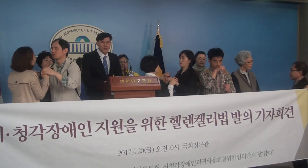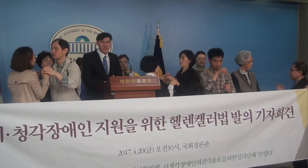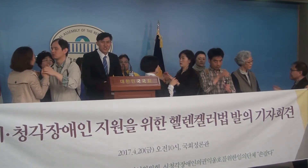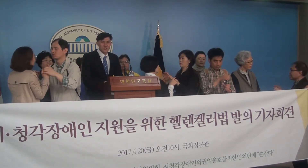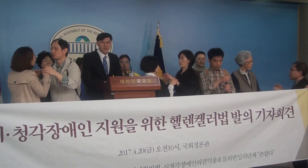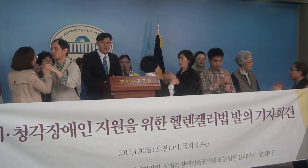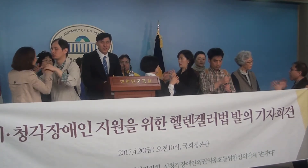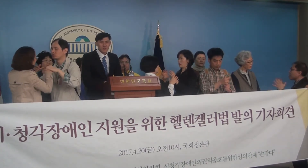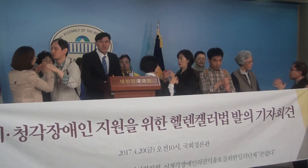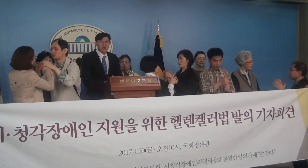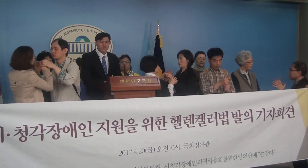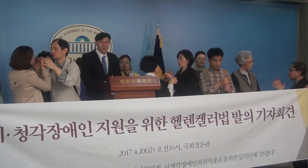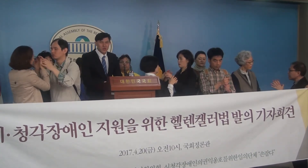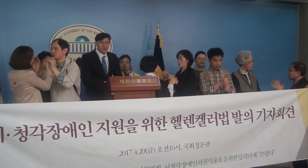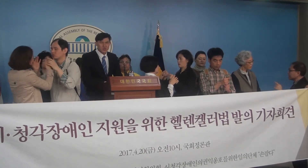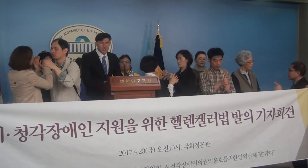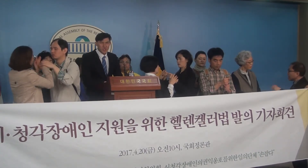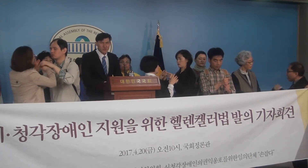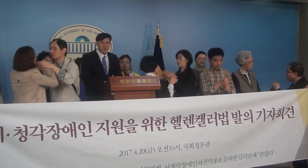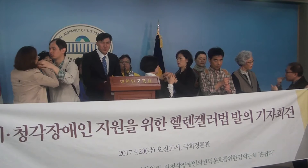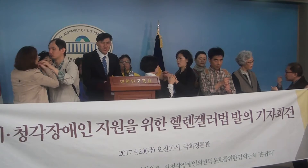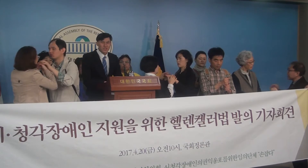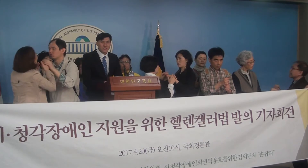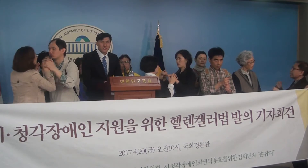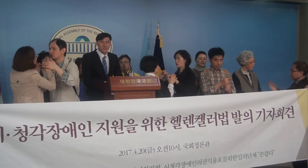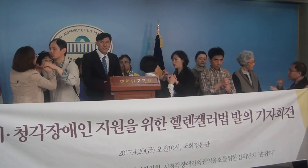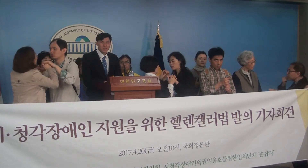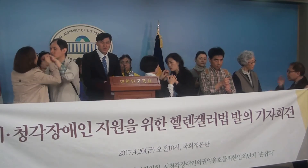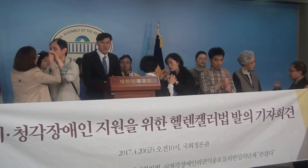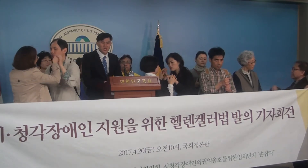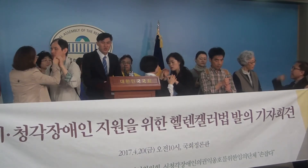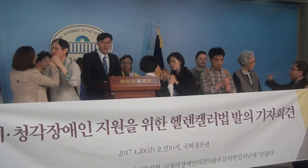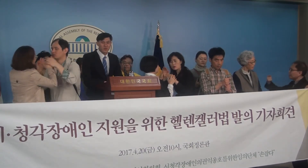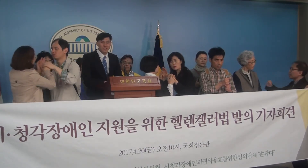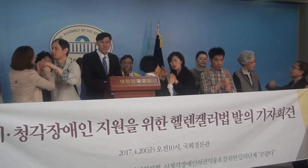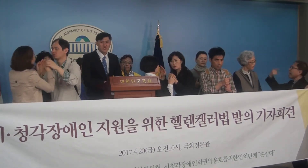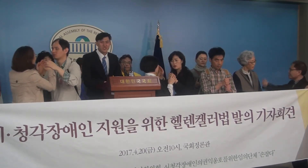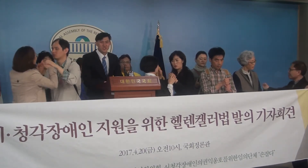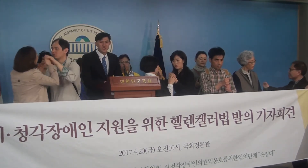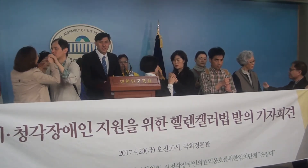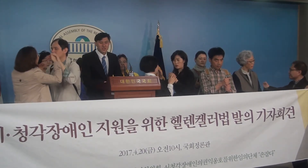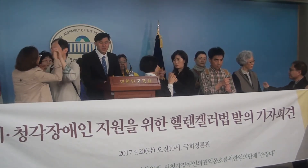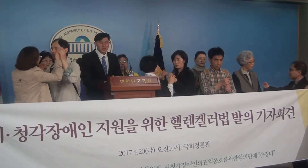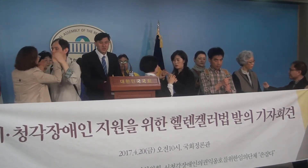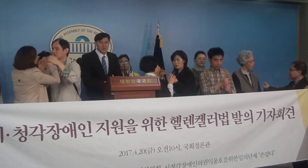이번 컨퍼런스에서는 어렵겠지만 부디 다음 컨퍼런스 그리고 그 다음 컨퍼런스에서는